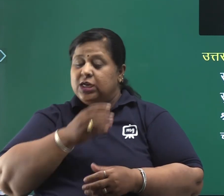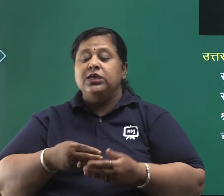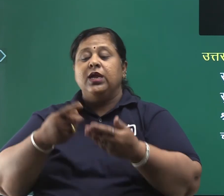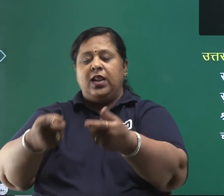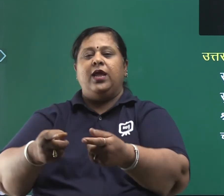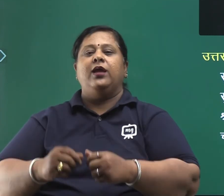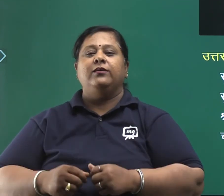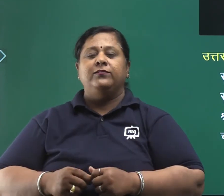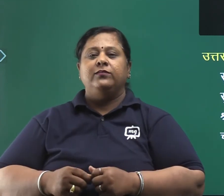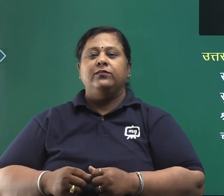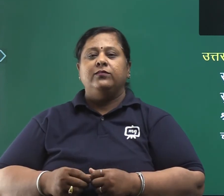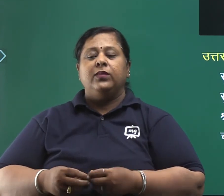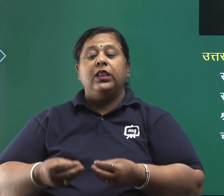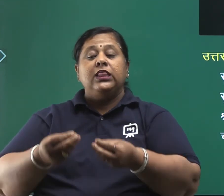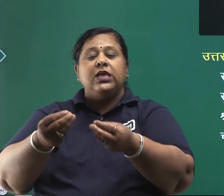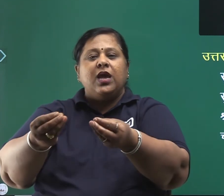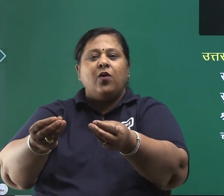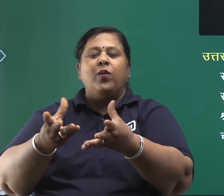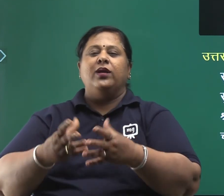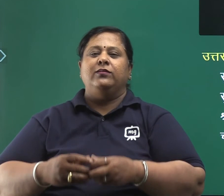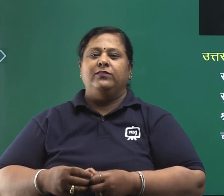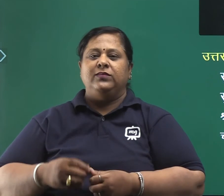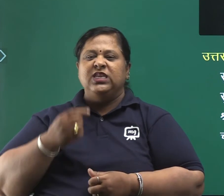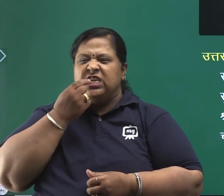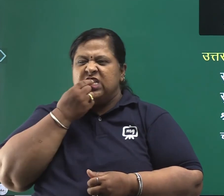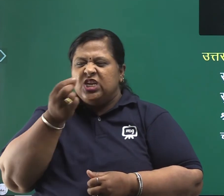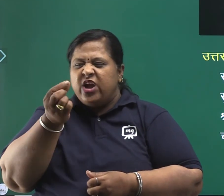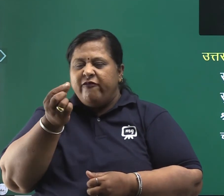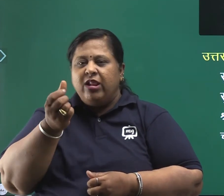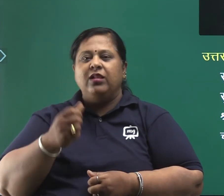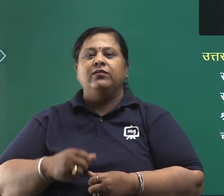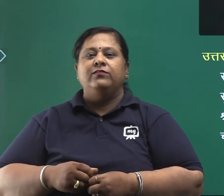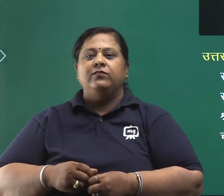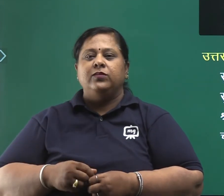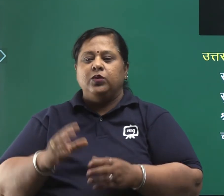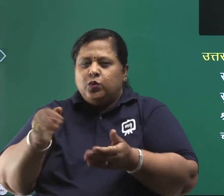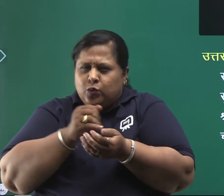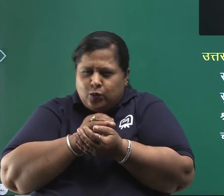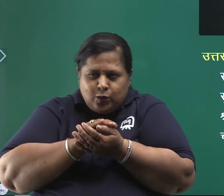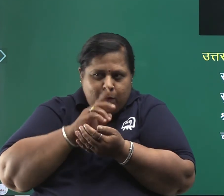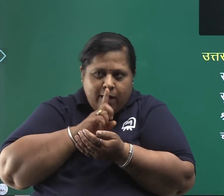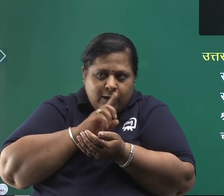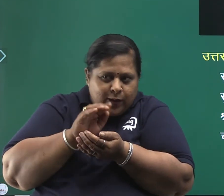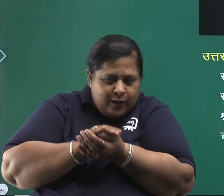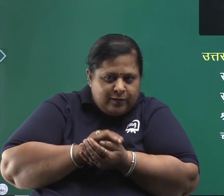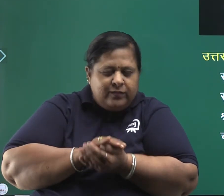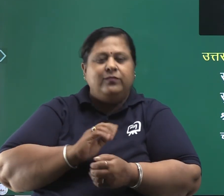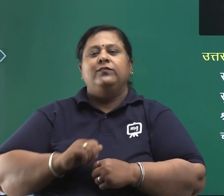लिए दिए हुए चावल छुपा लिए थे।